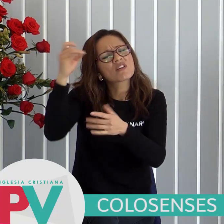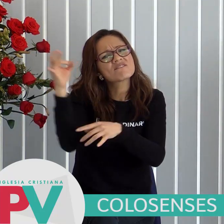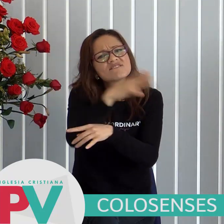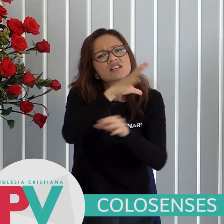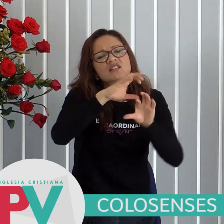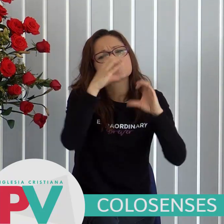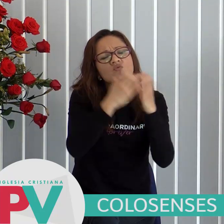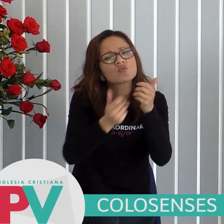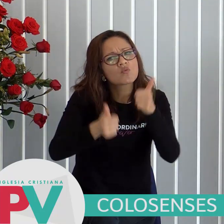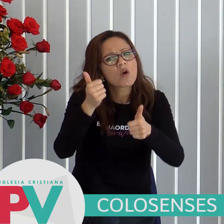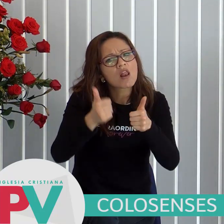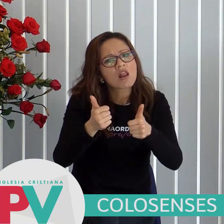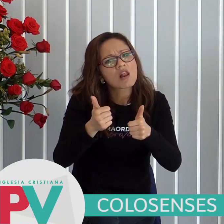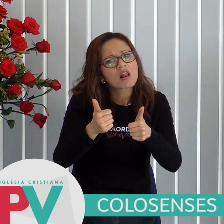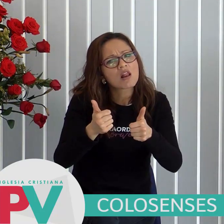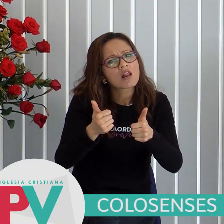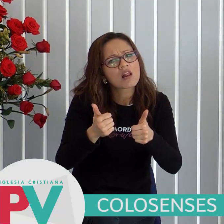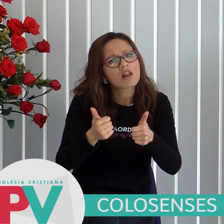vence al mundo?